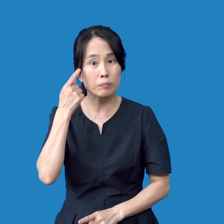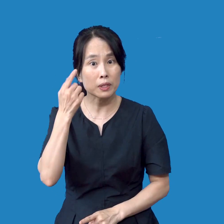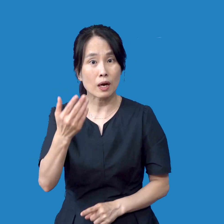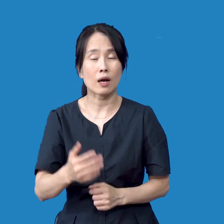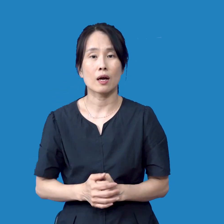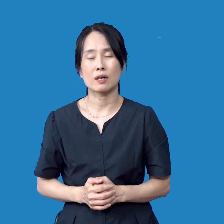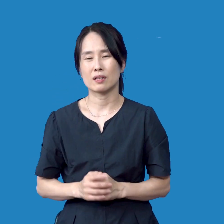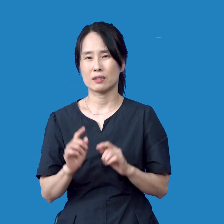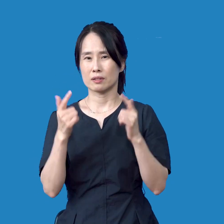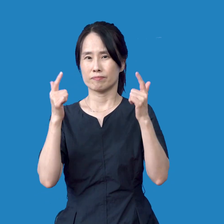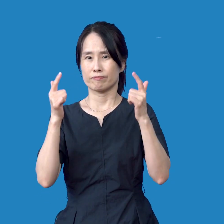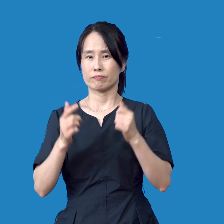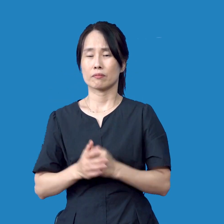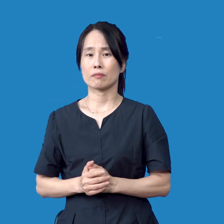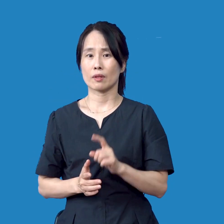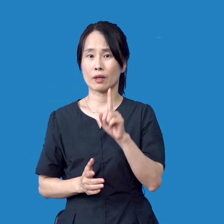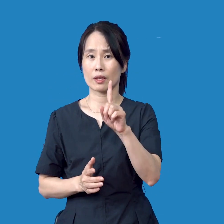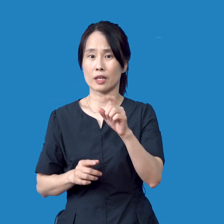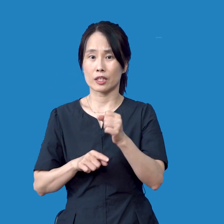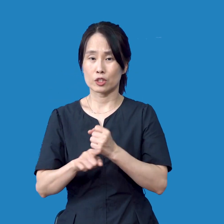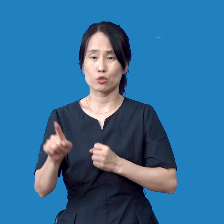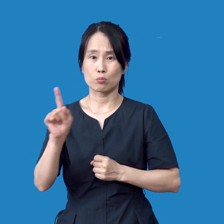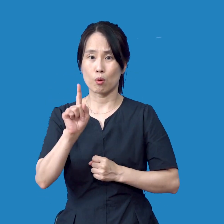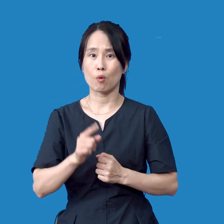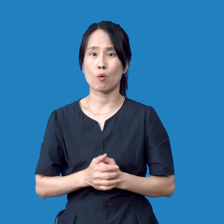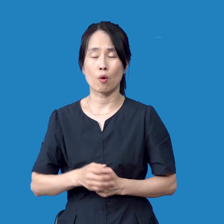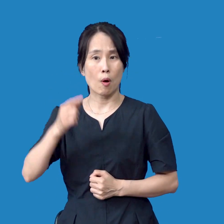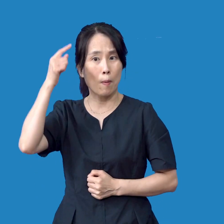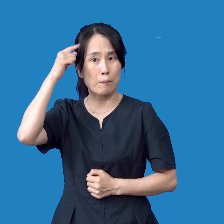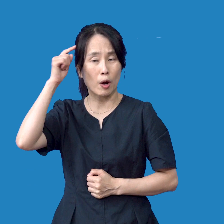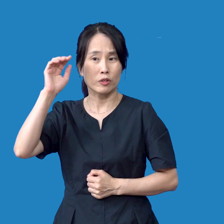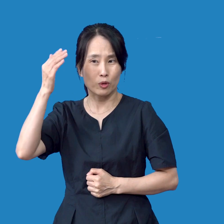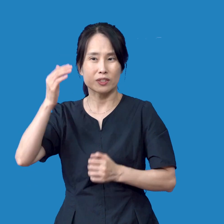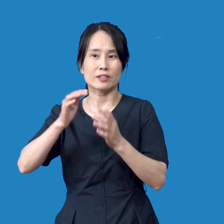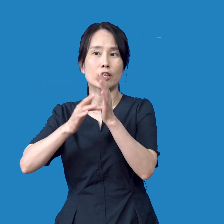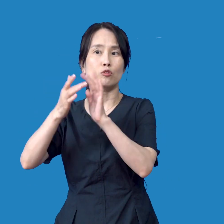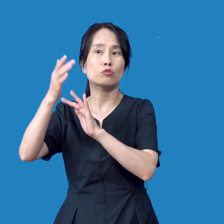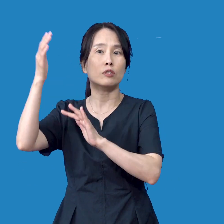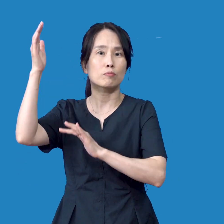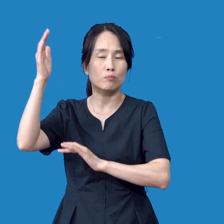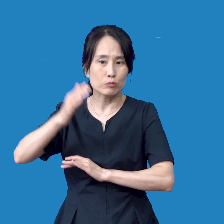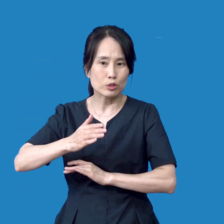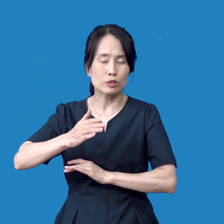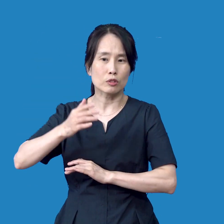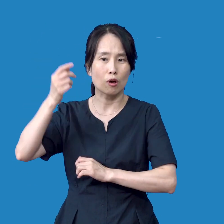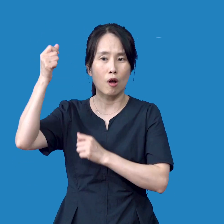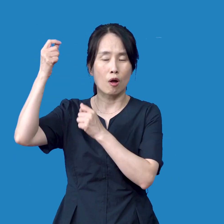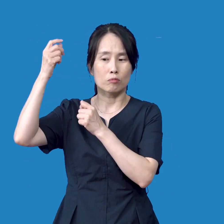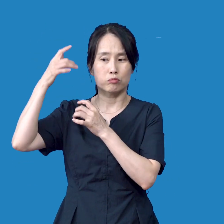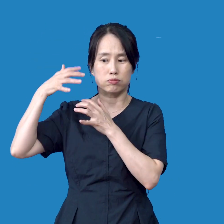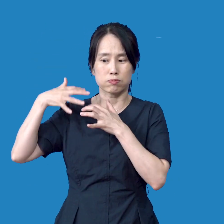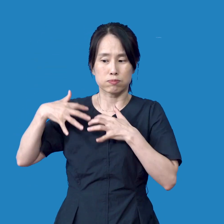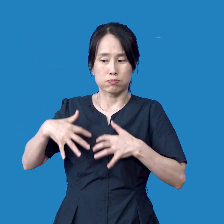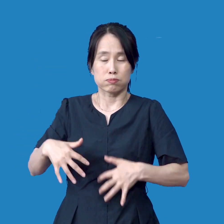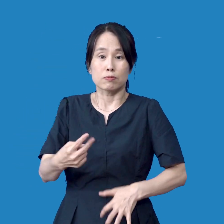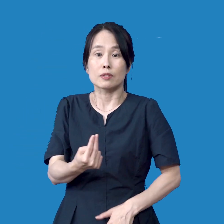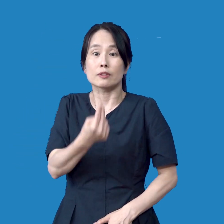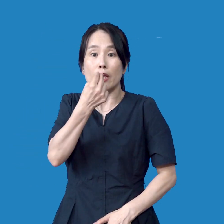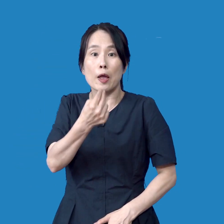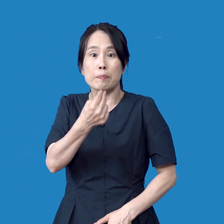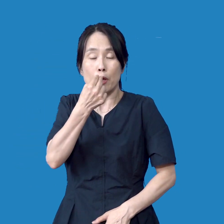것이 아니고 우리가 하나인 것은 머리 대신 예수님으로부터 흘러나오는 생명이